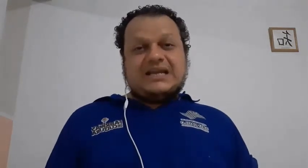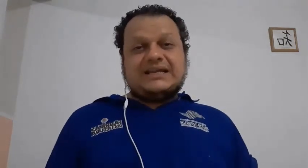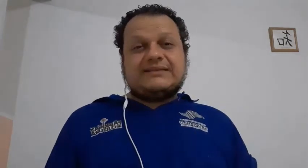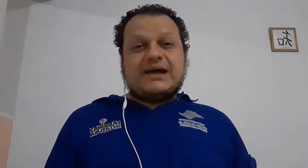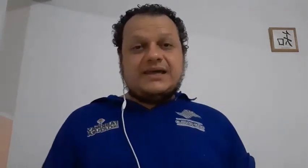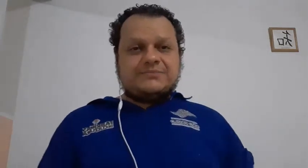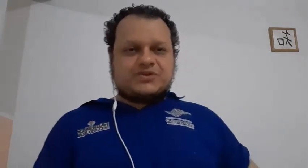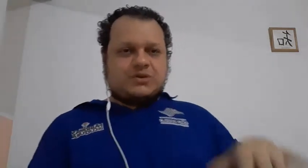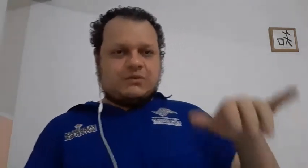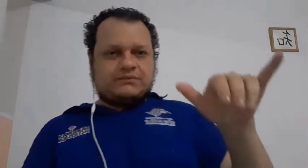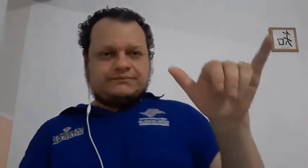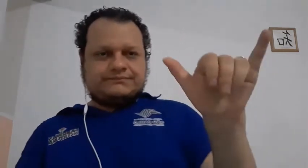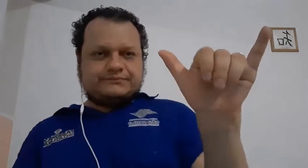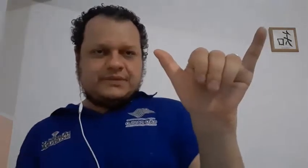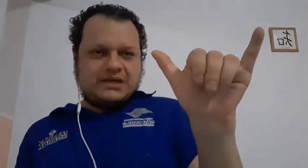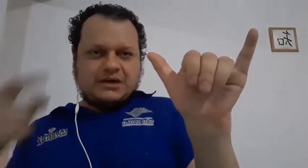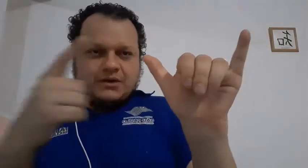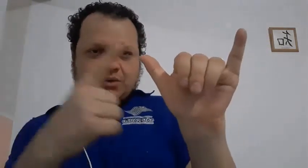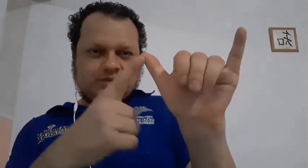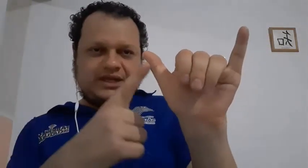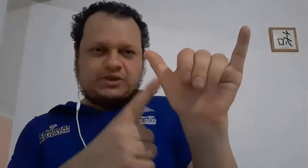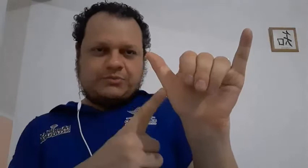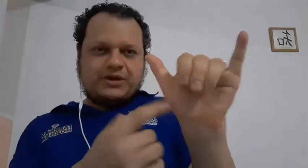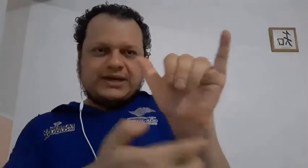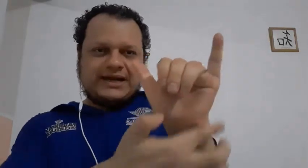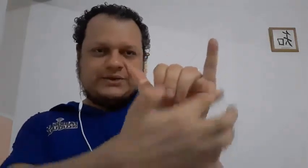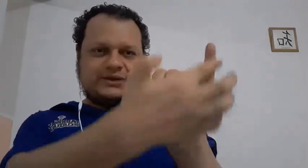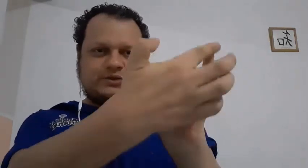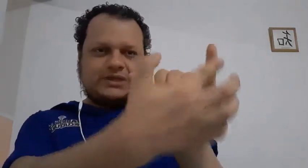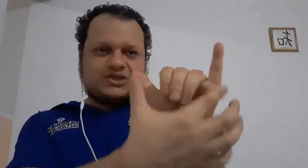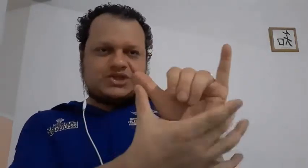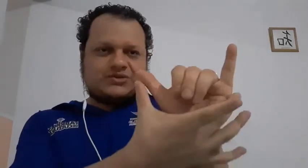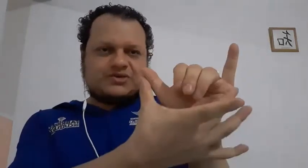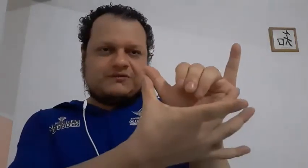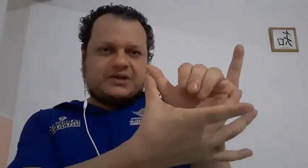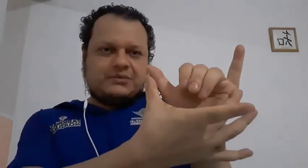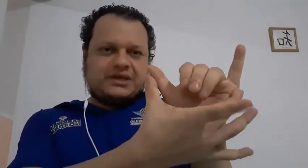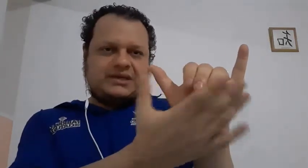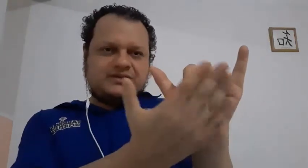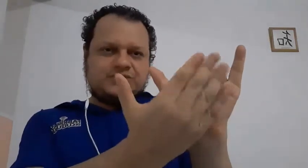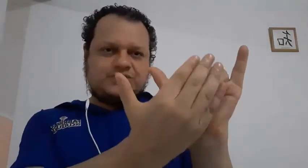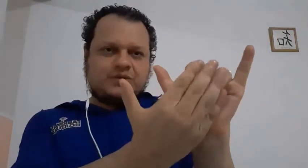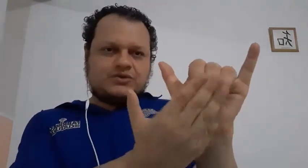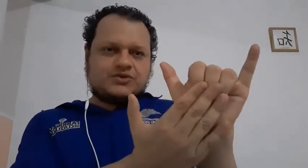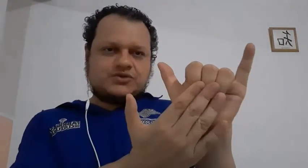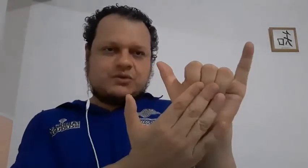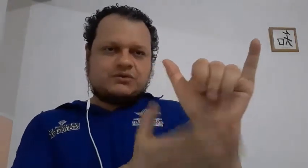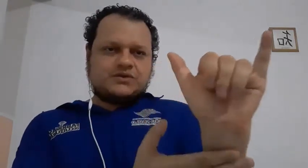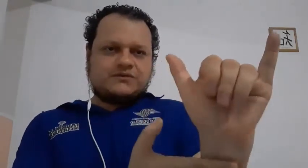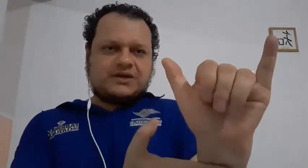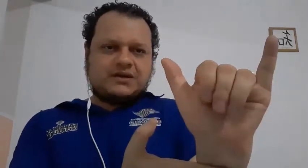Letra Y. O dedo polegar e o dedo mendinho só ficam em risco e todos os outros ficam